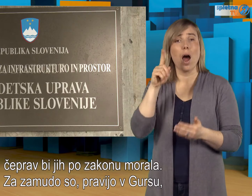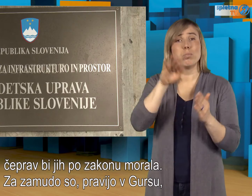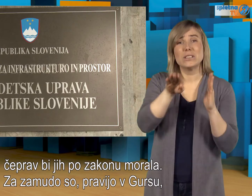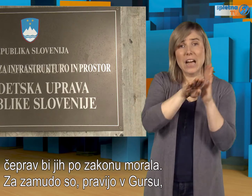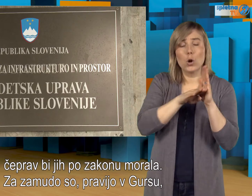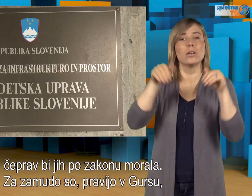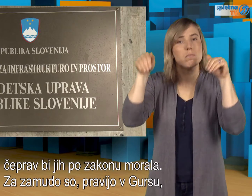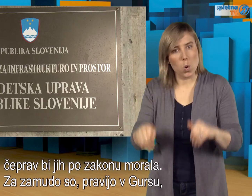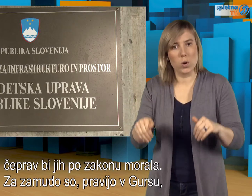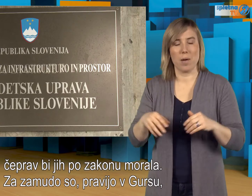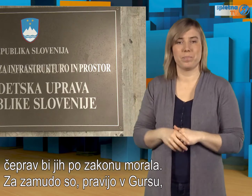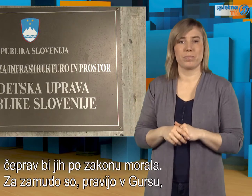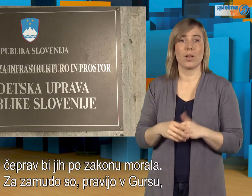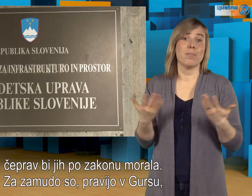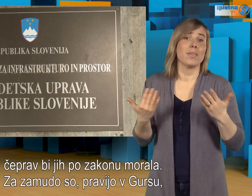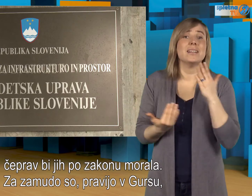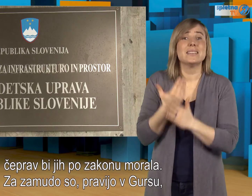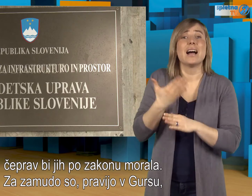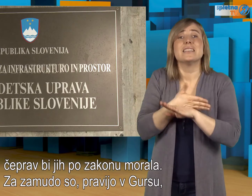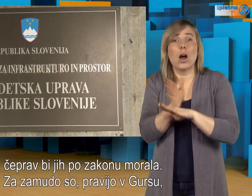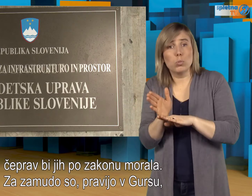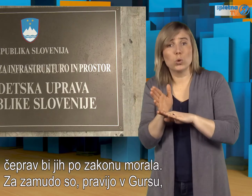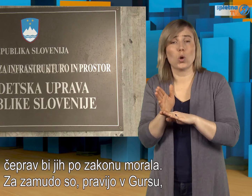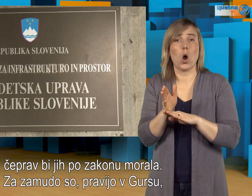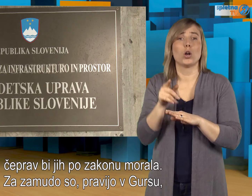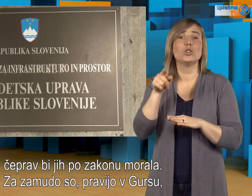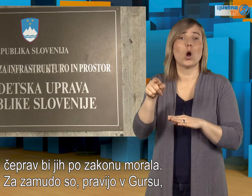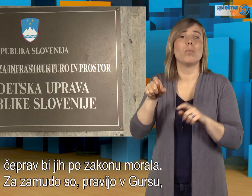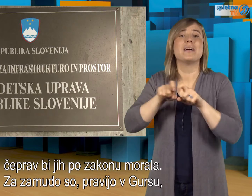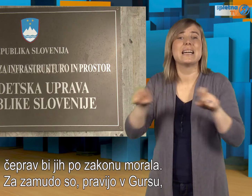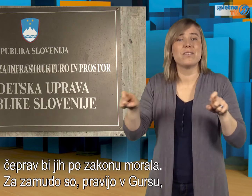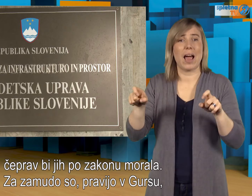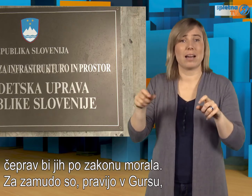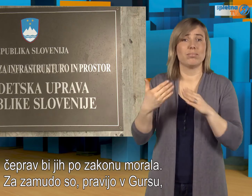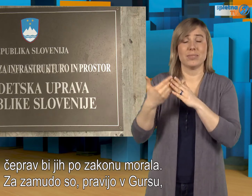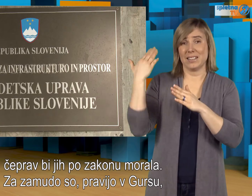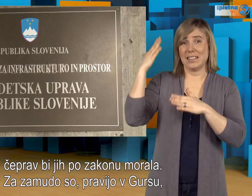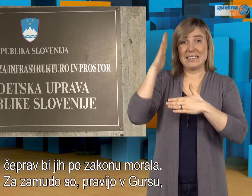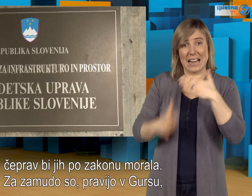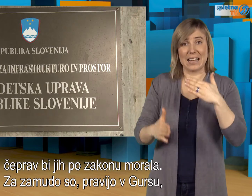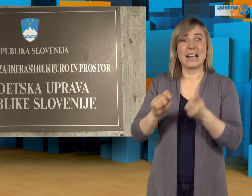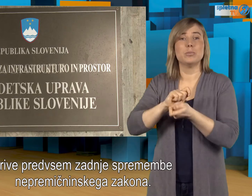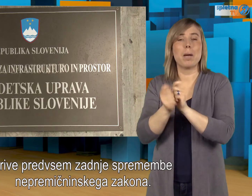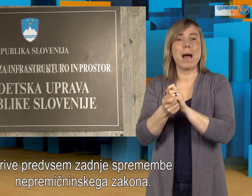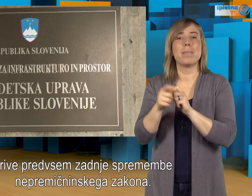po zakonu morala. Za zamudo so, pravijo na Gursu, krive predvsem zadnje